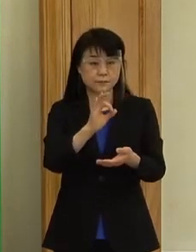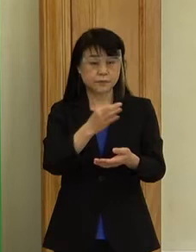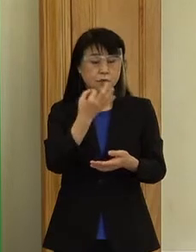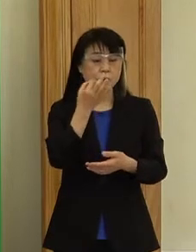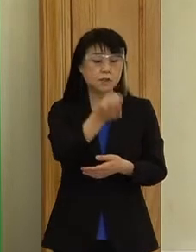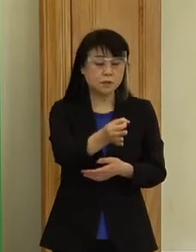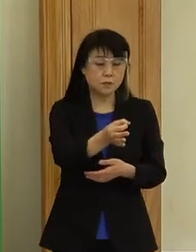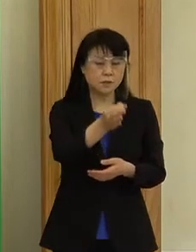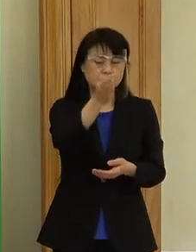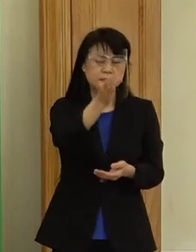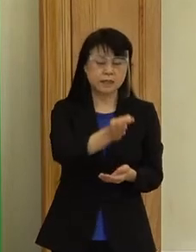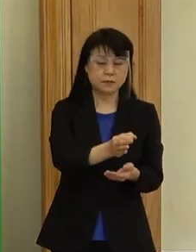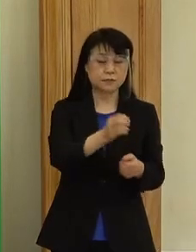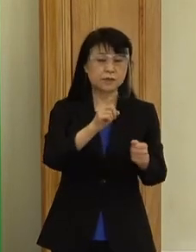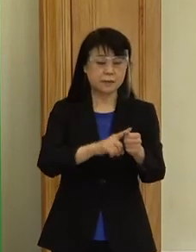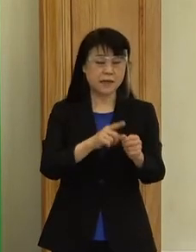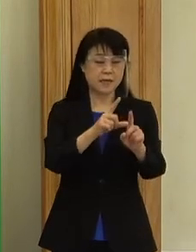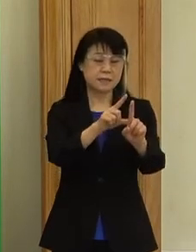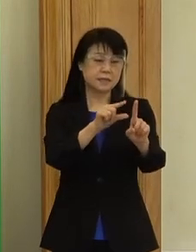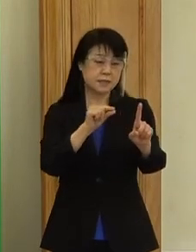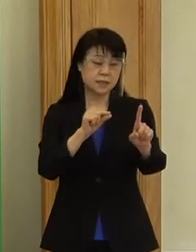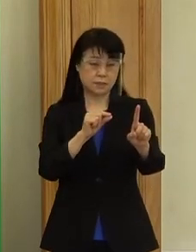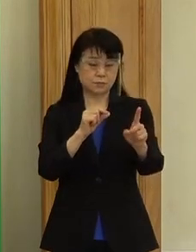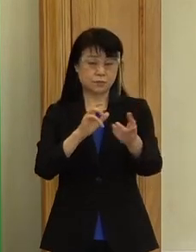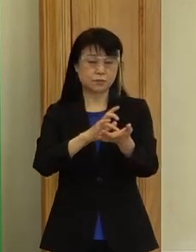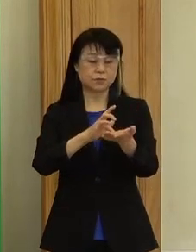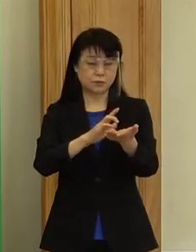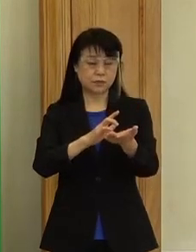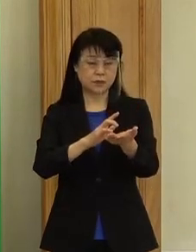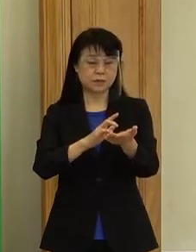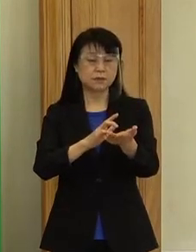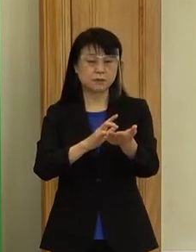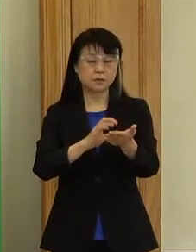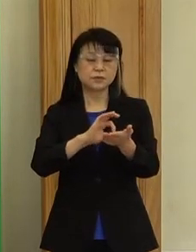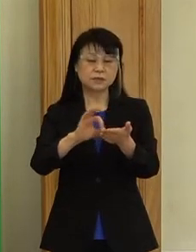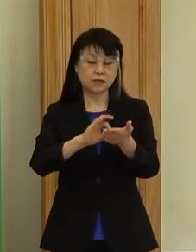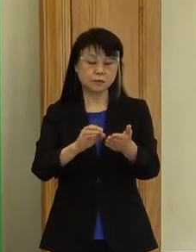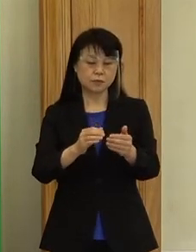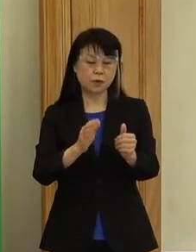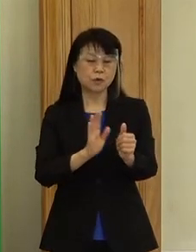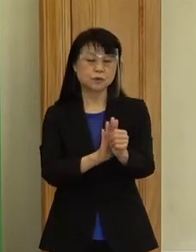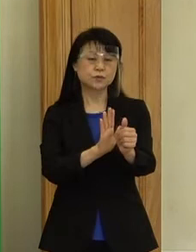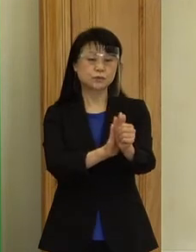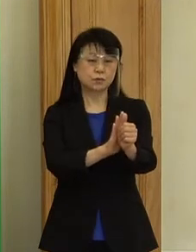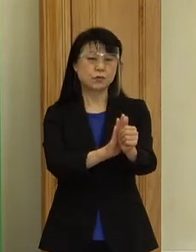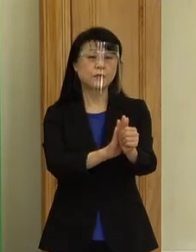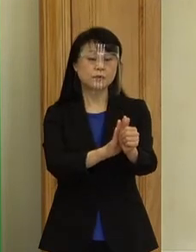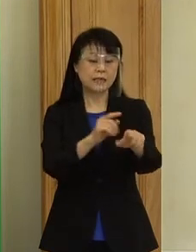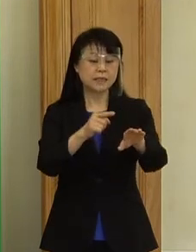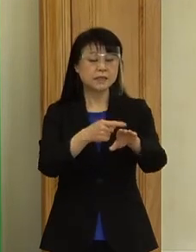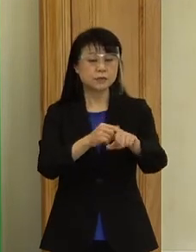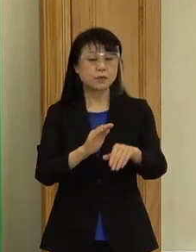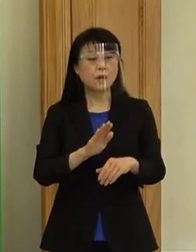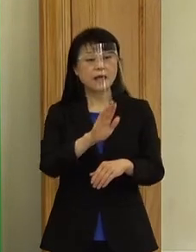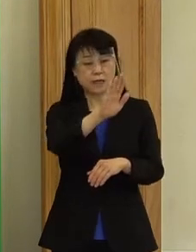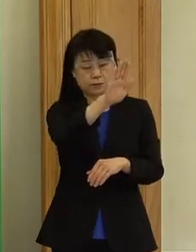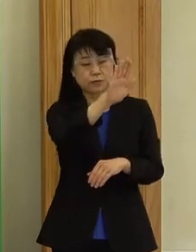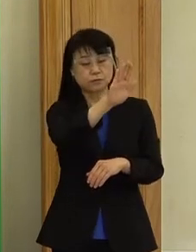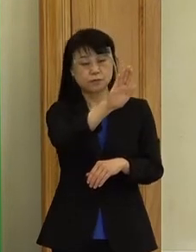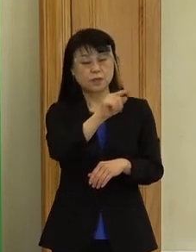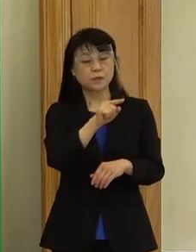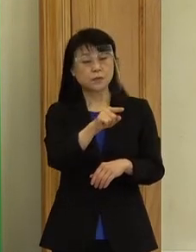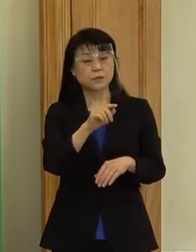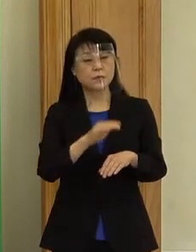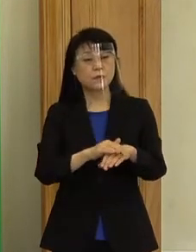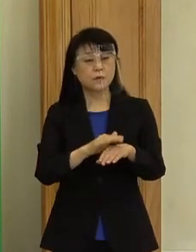このジェネリック医薬品を推奨、まあ、進められて、そしてそれをの使用を上げていこうという、これは、まあ、至極最もな